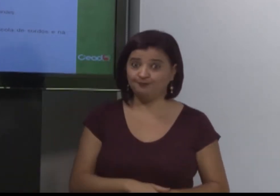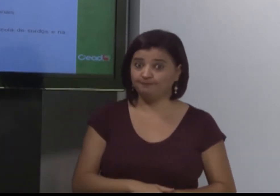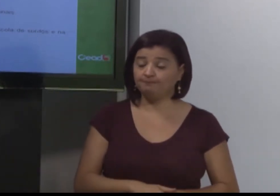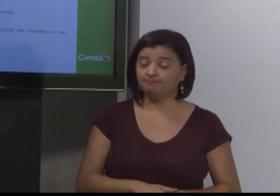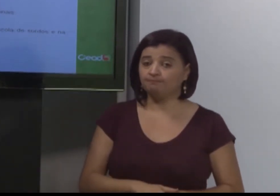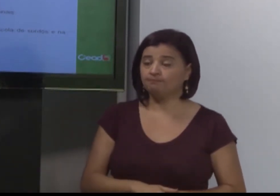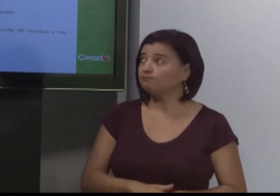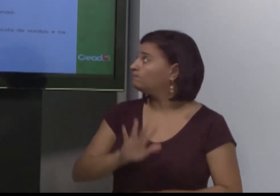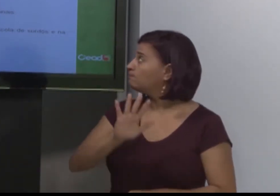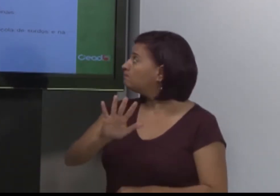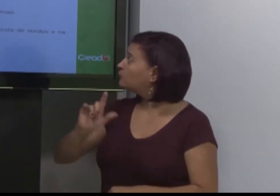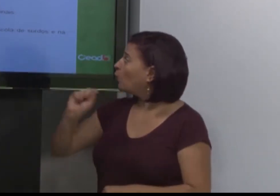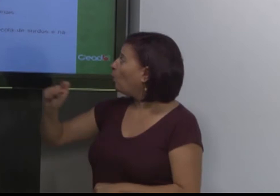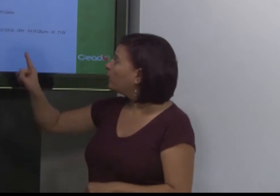importante. Vejam.